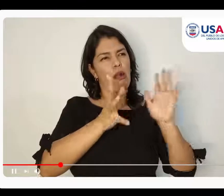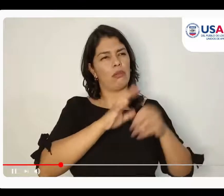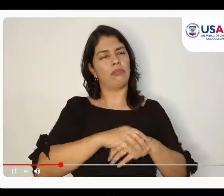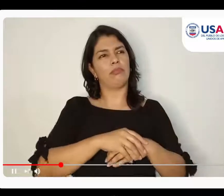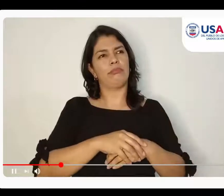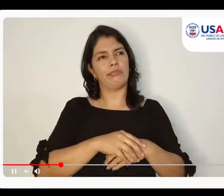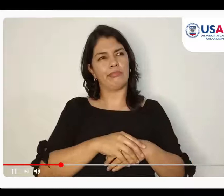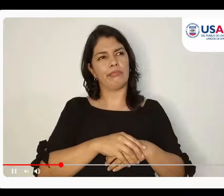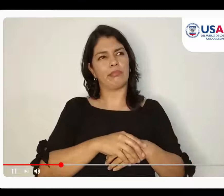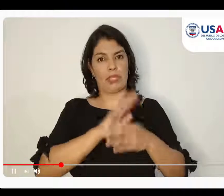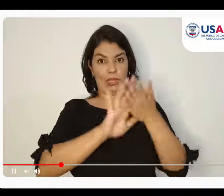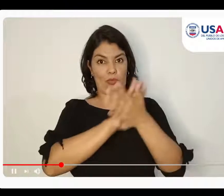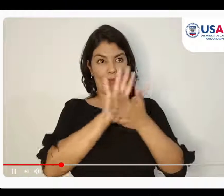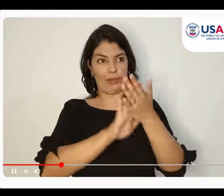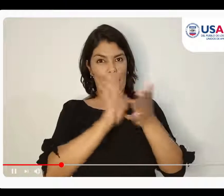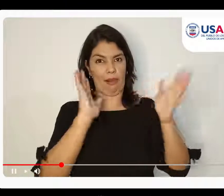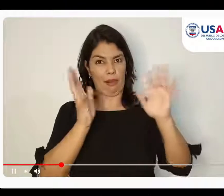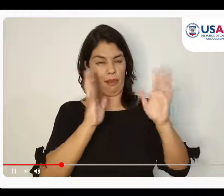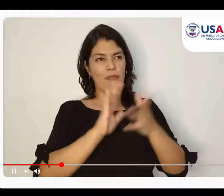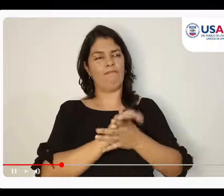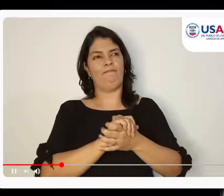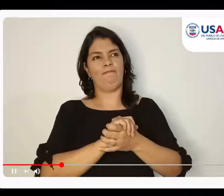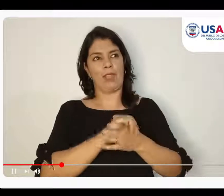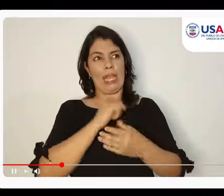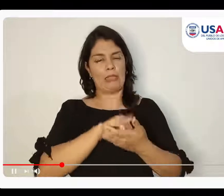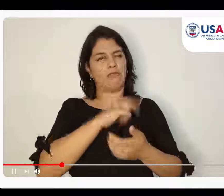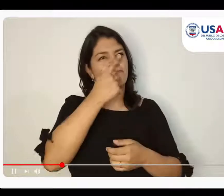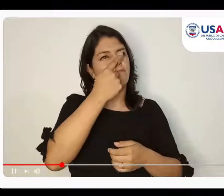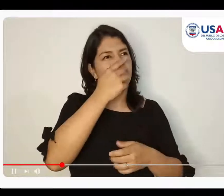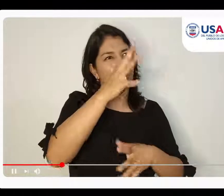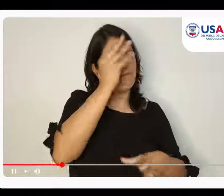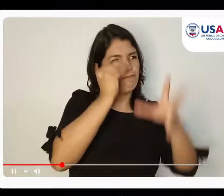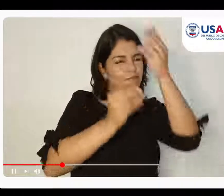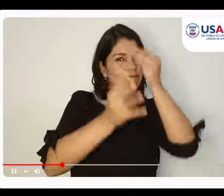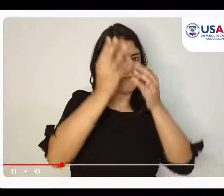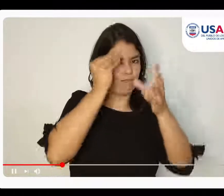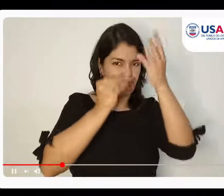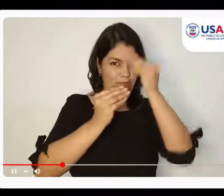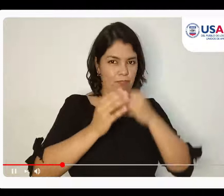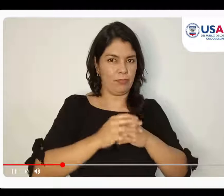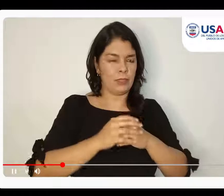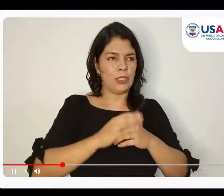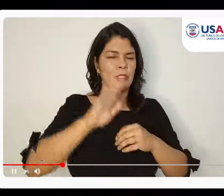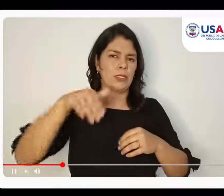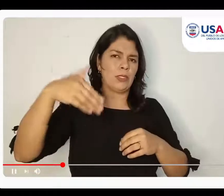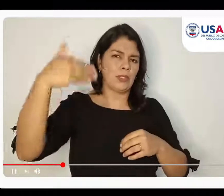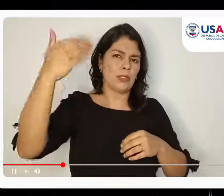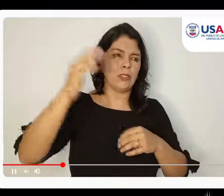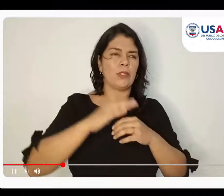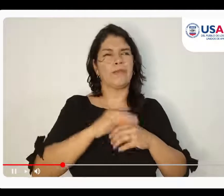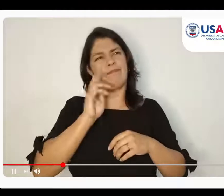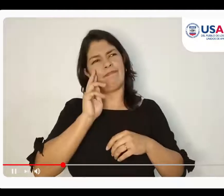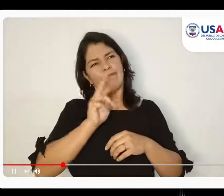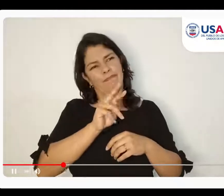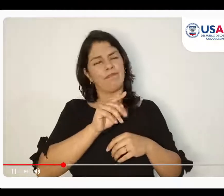y realmente desde ahí inicié a aprender la lengua de señas, pero también vi la necesidad